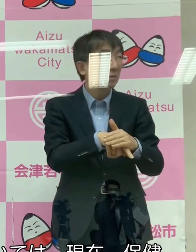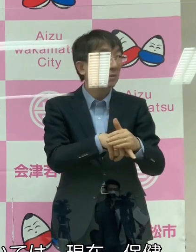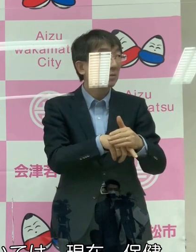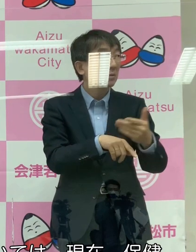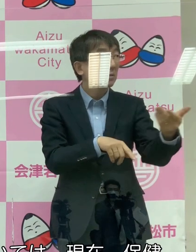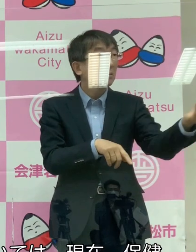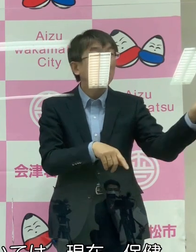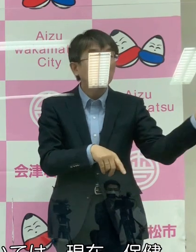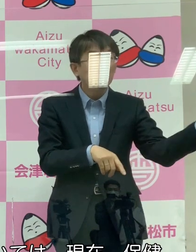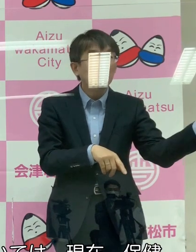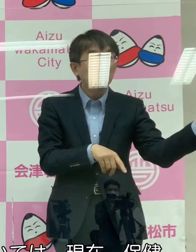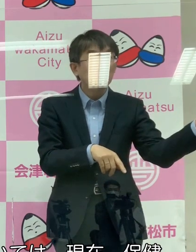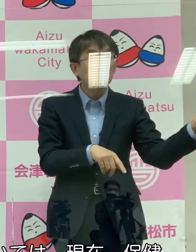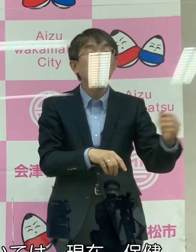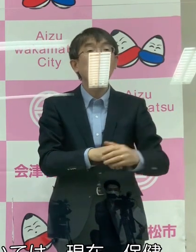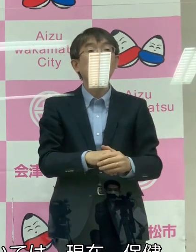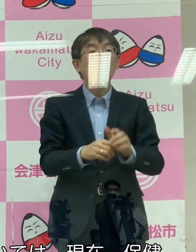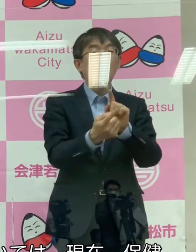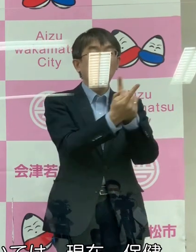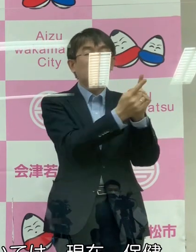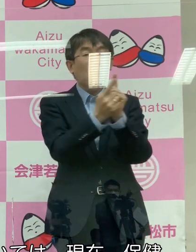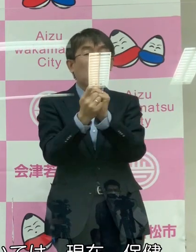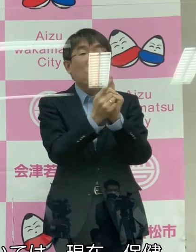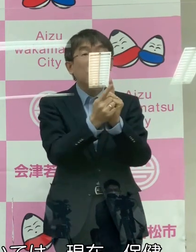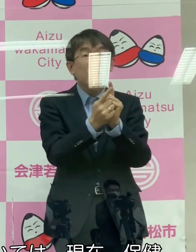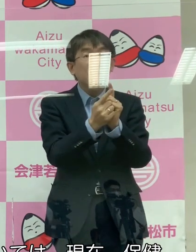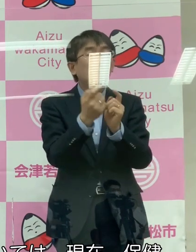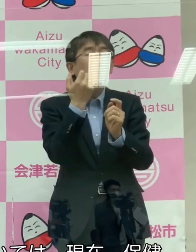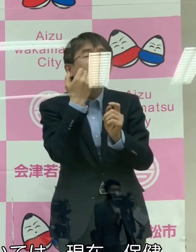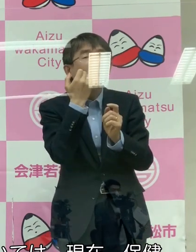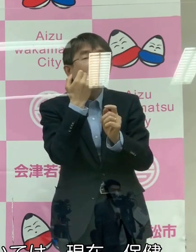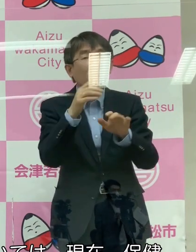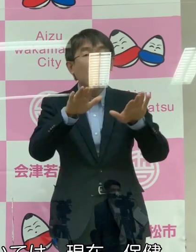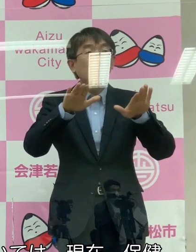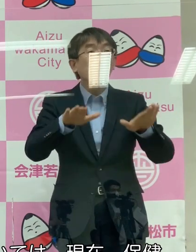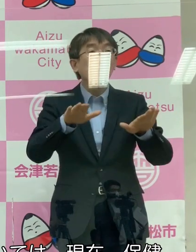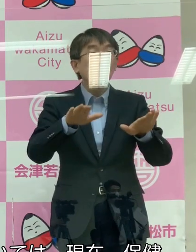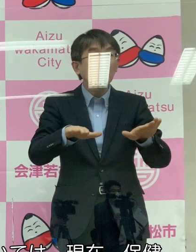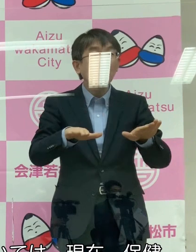育長はよろしくお願いします。濃厚接触者等の調査については現在、